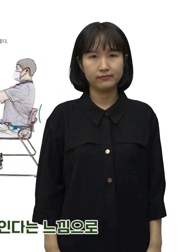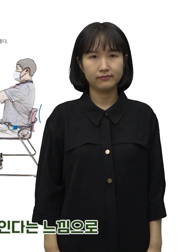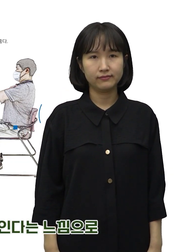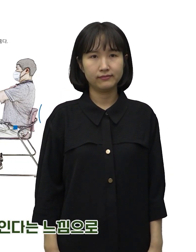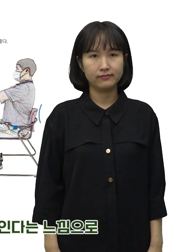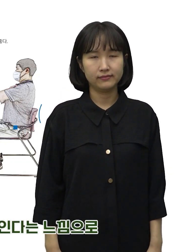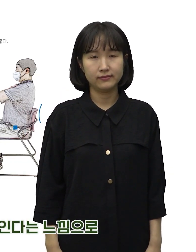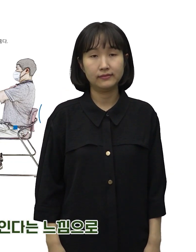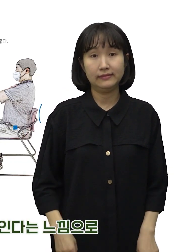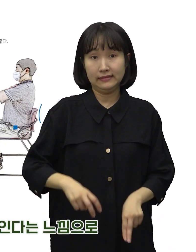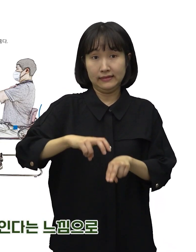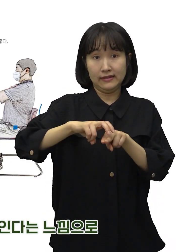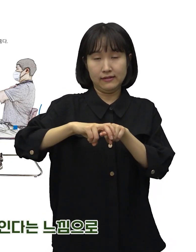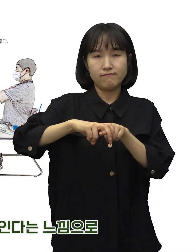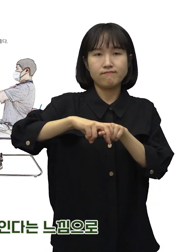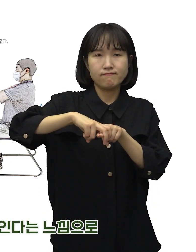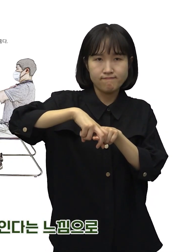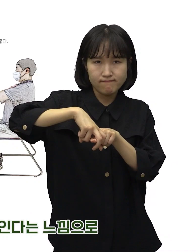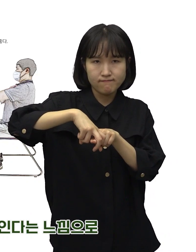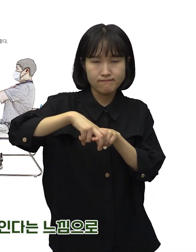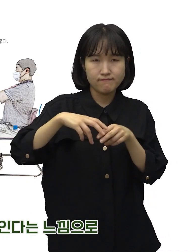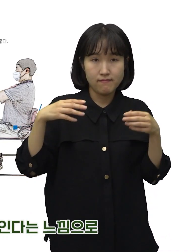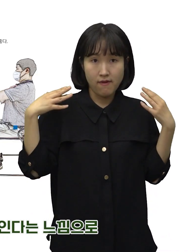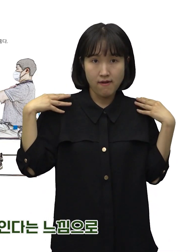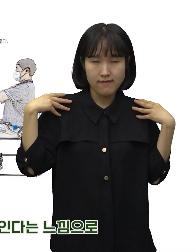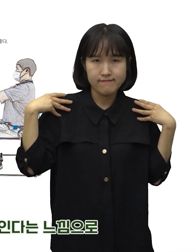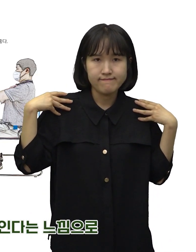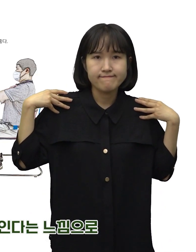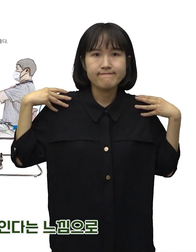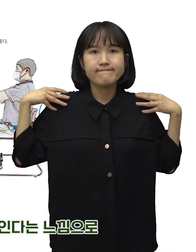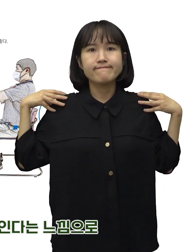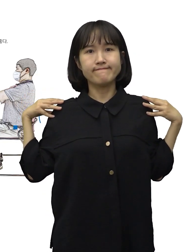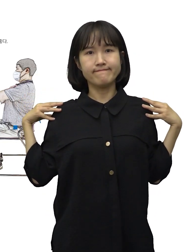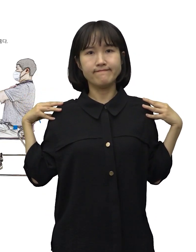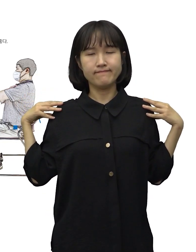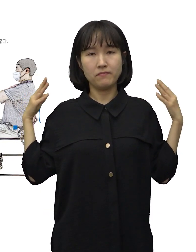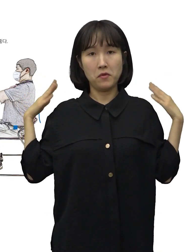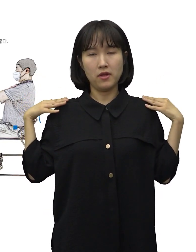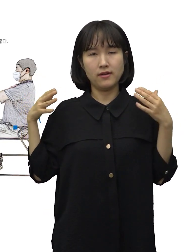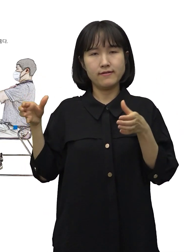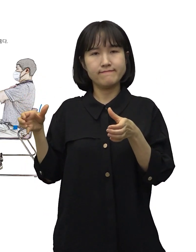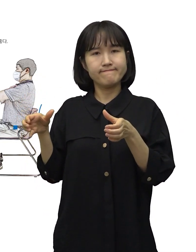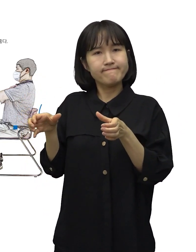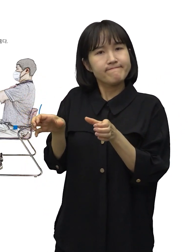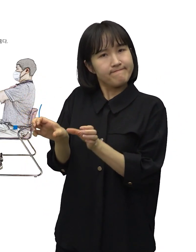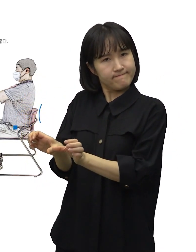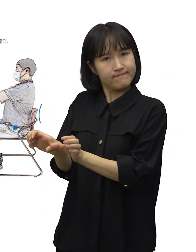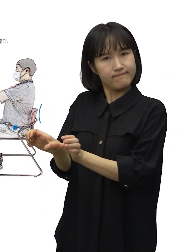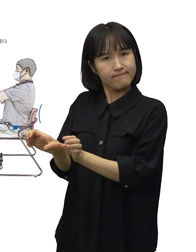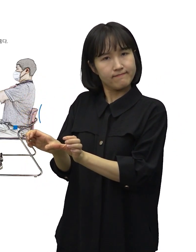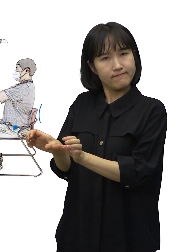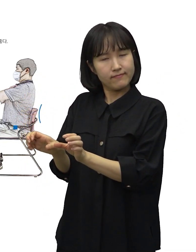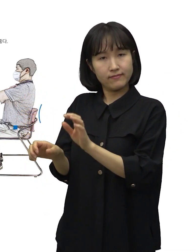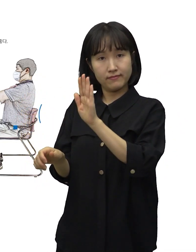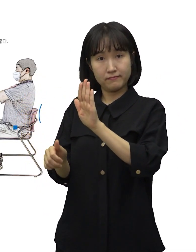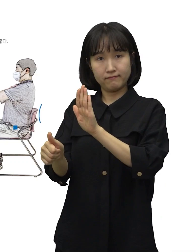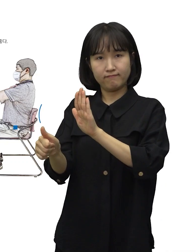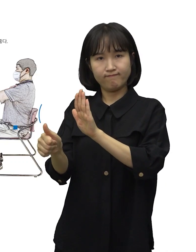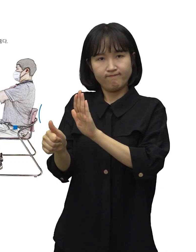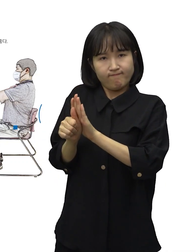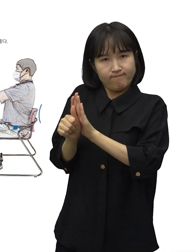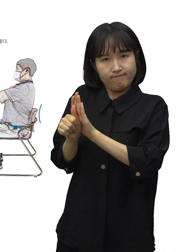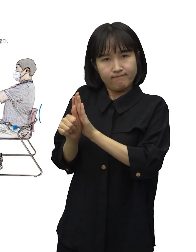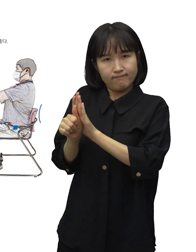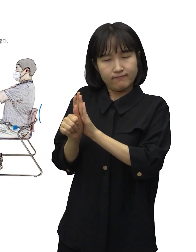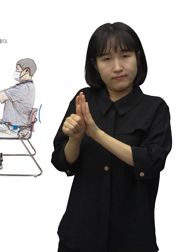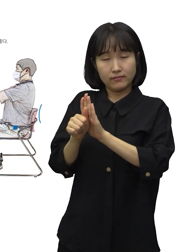들어 올리고 등 양쪽에 견갑골을 붙인다는 느낌으로 어깨를 뒤로 젖힙니다. 등받이가